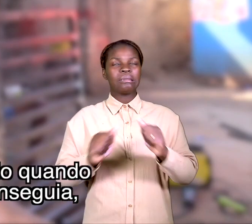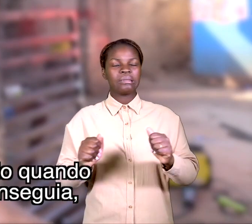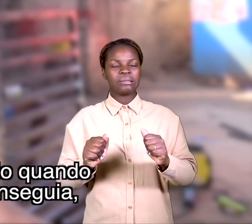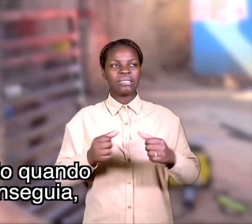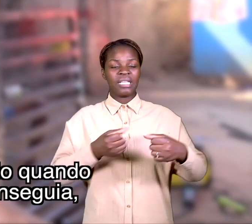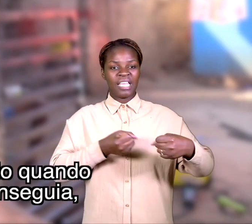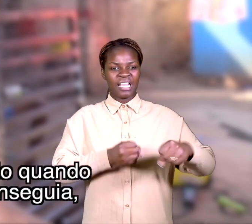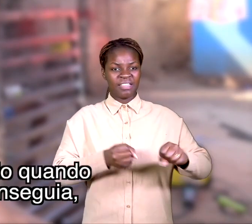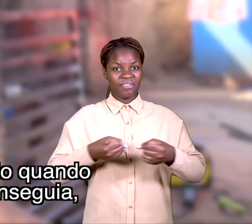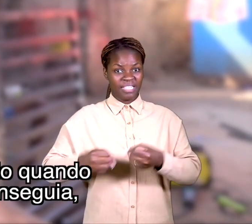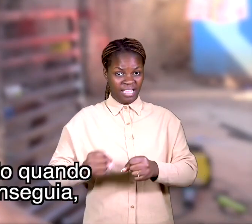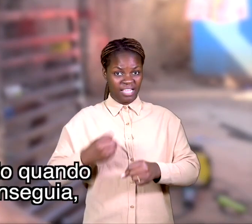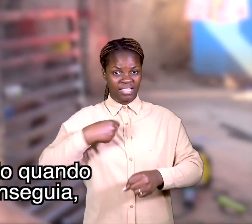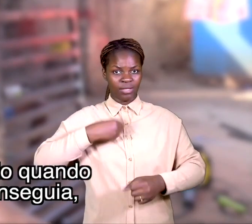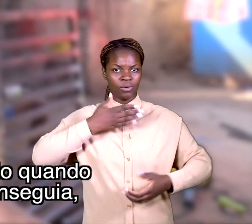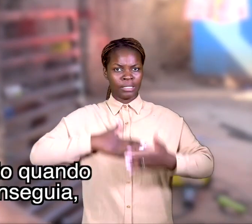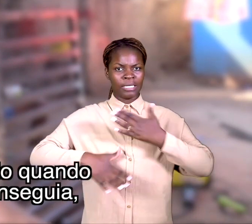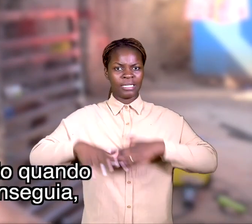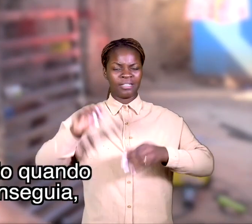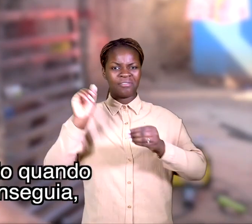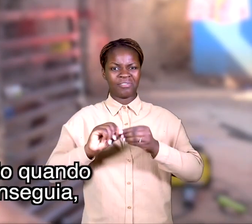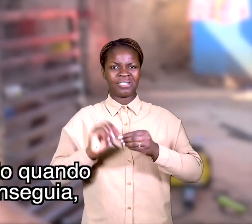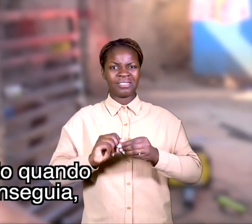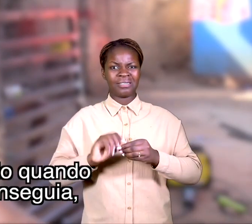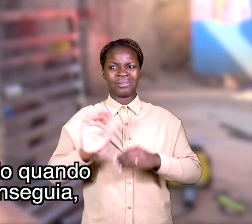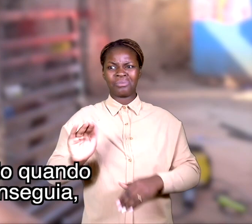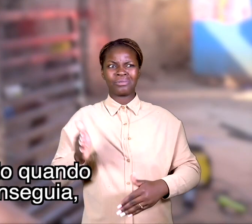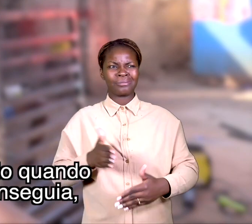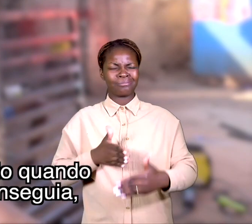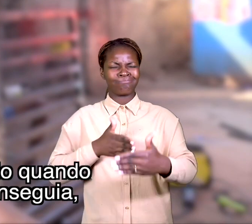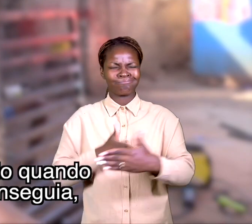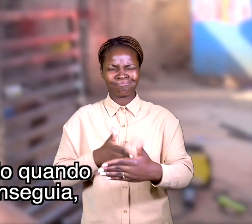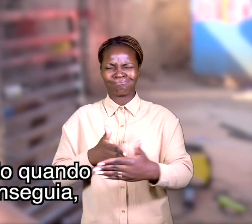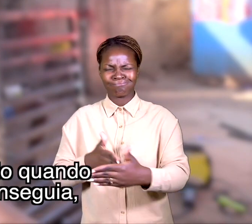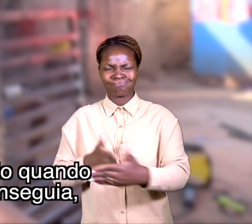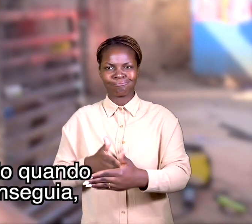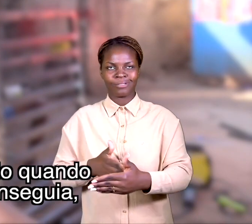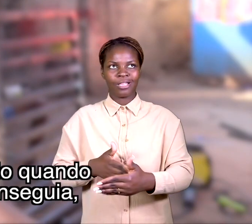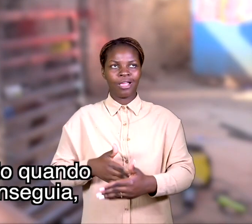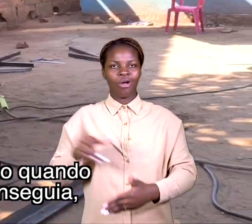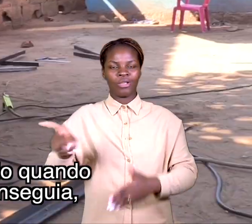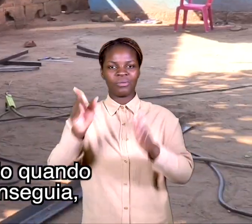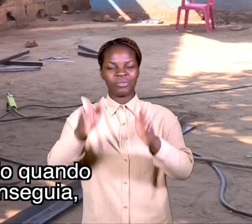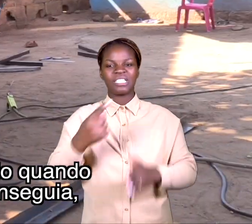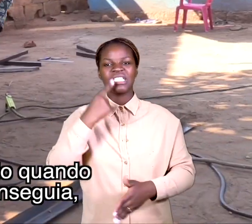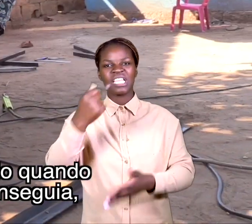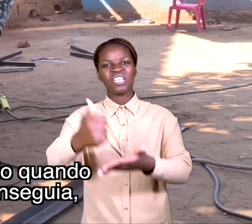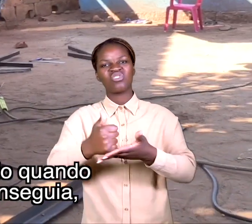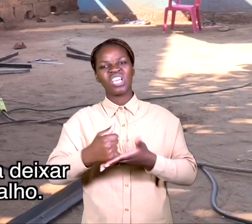Praticamente me sentia meio excluído quando eu queria fazer uma coisa e não